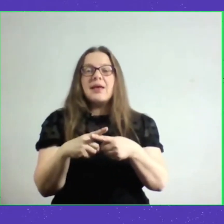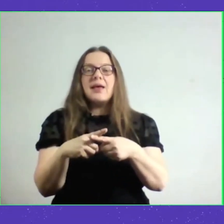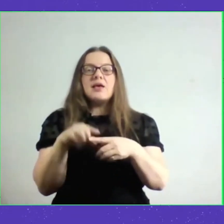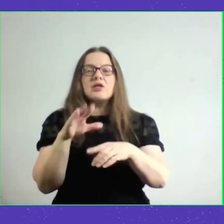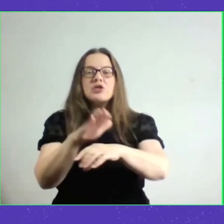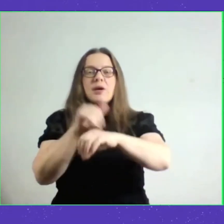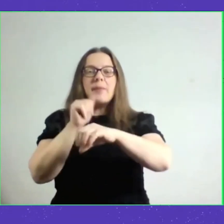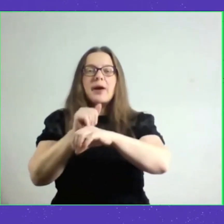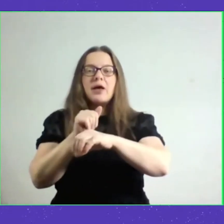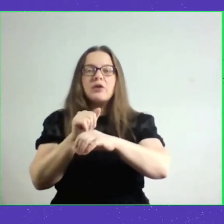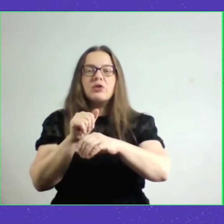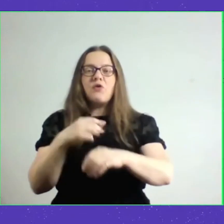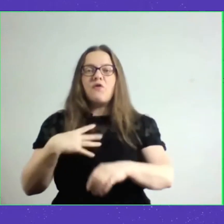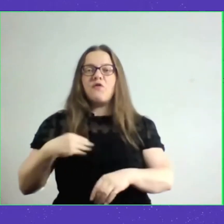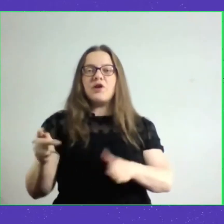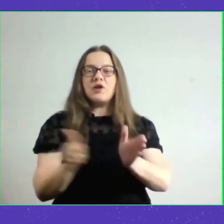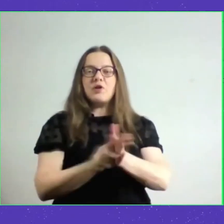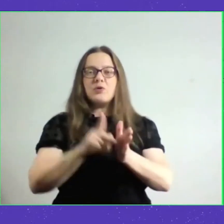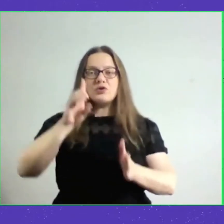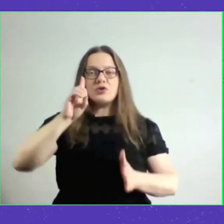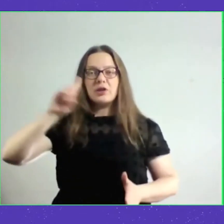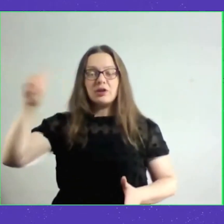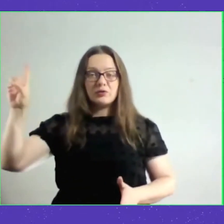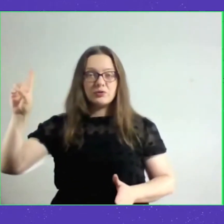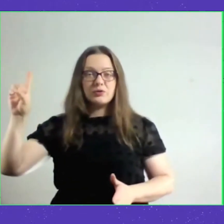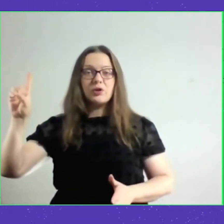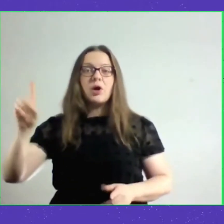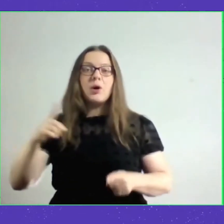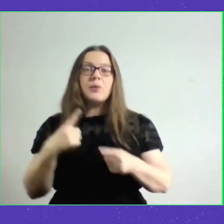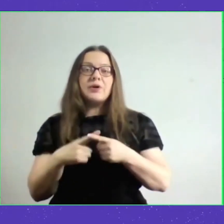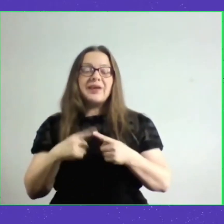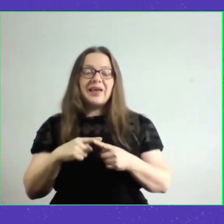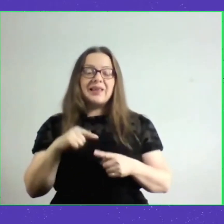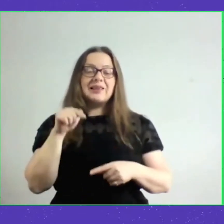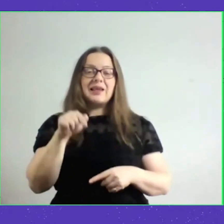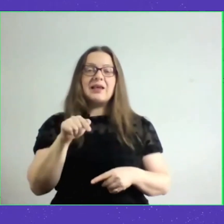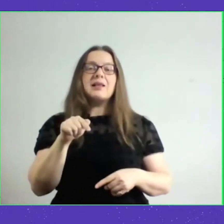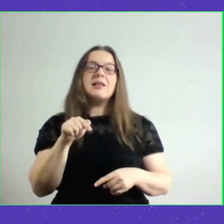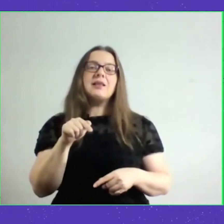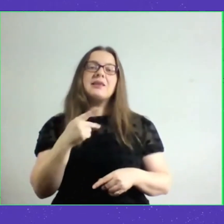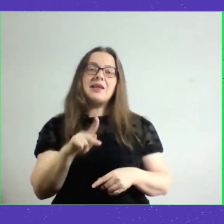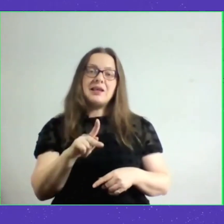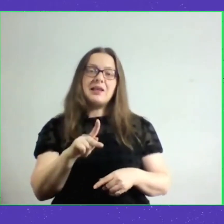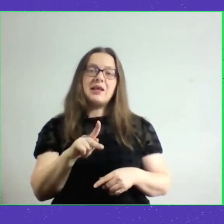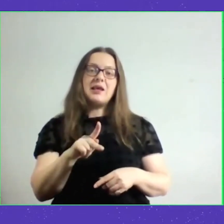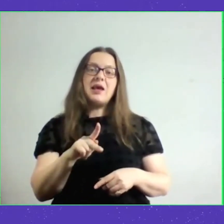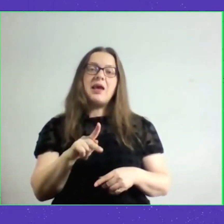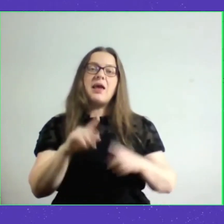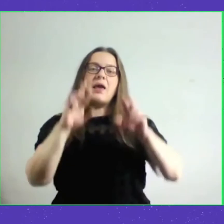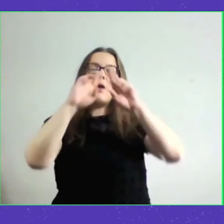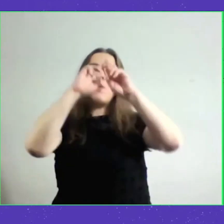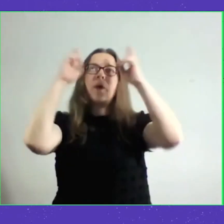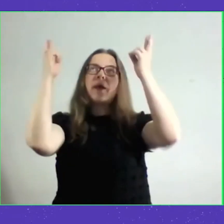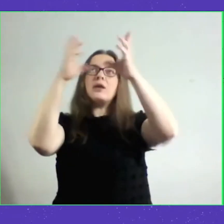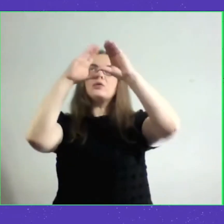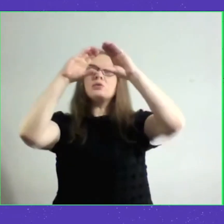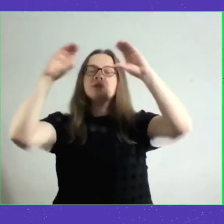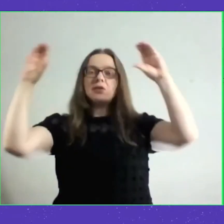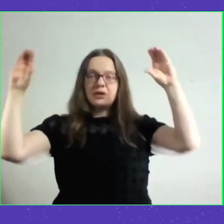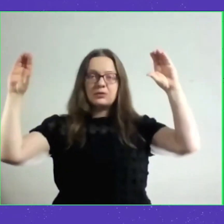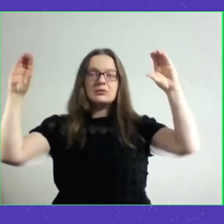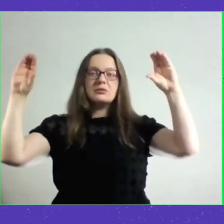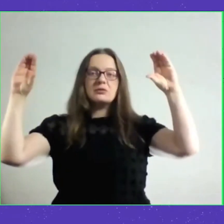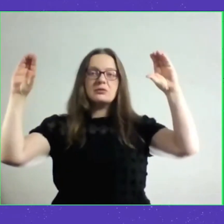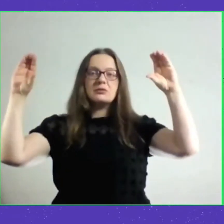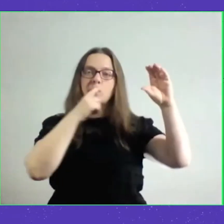perseguidos por causa da justiça, porque deles é o reino dos céus. Bem-aventurados sois quando por minha causa vos injuriarem e vos perseguirem e